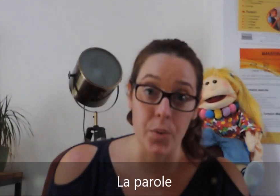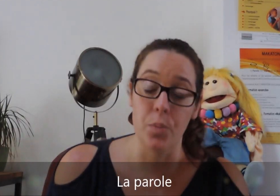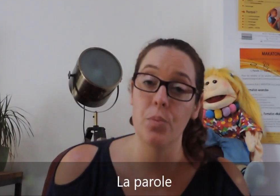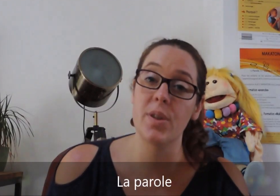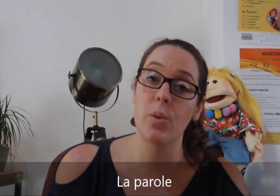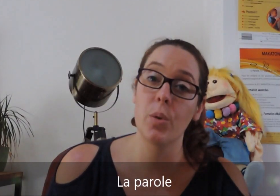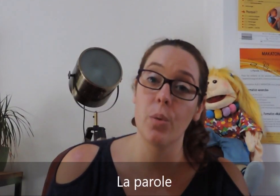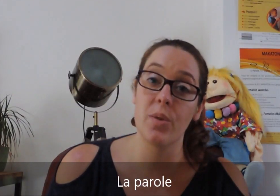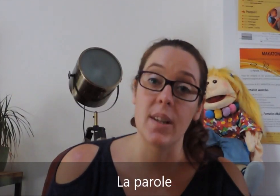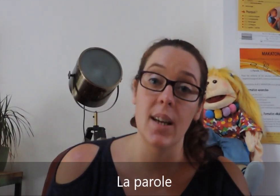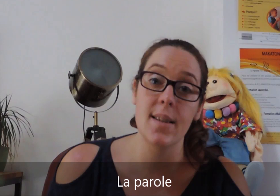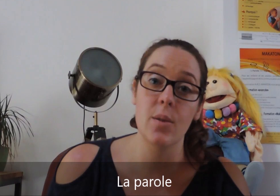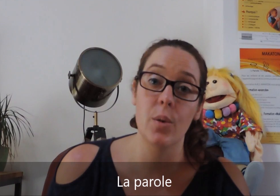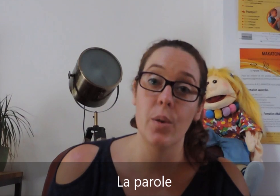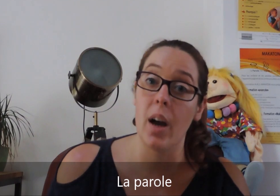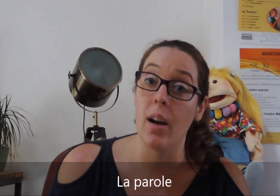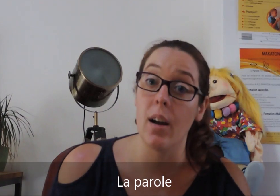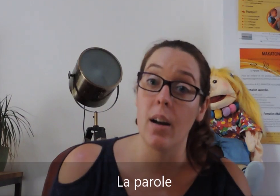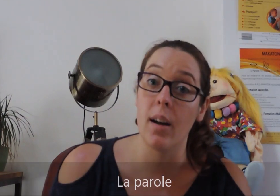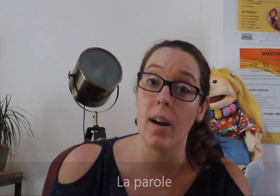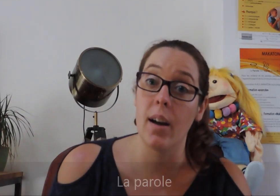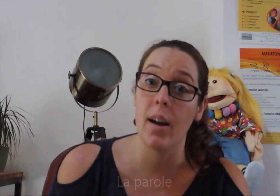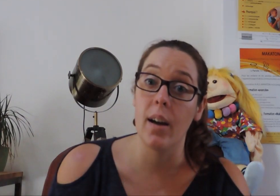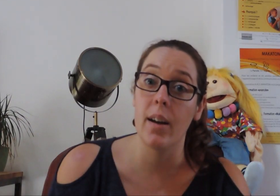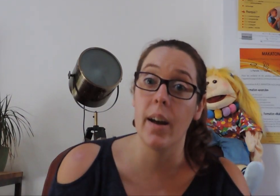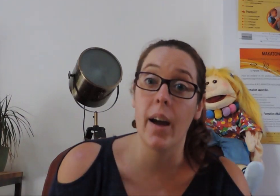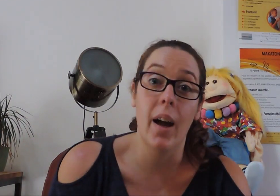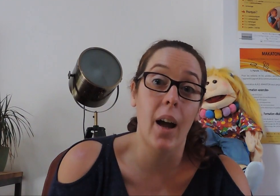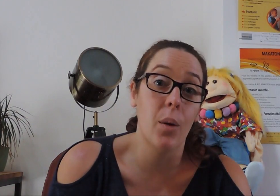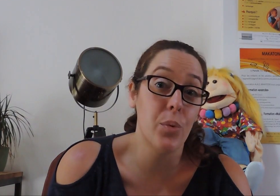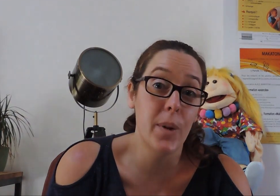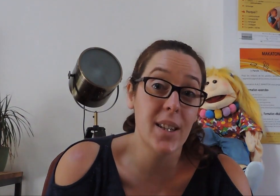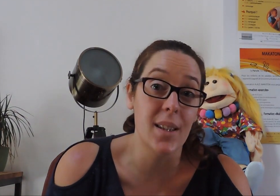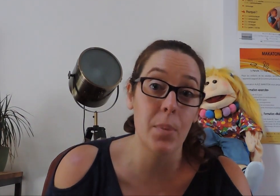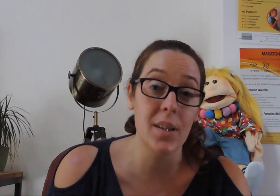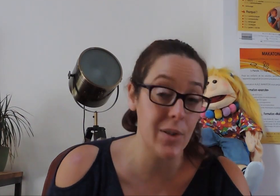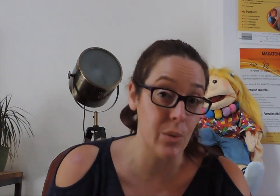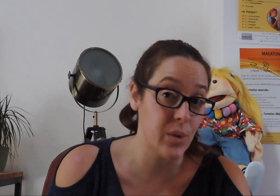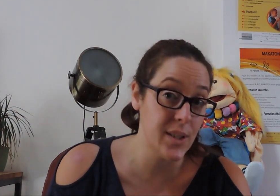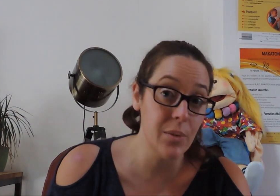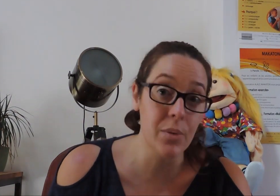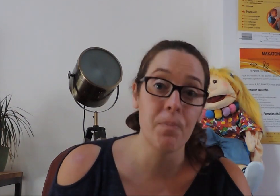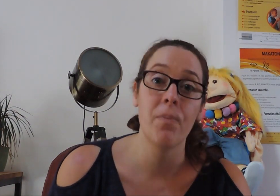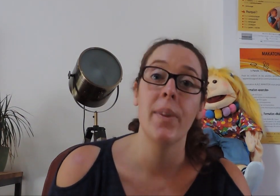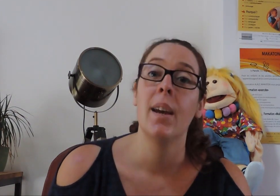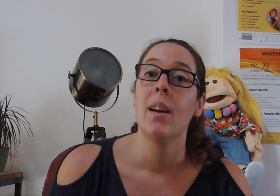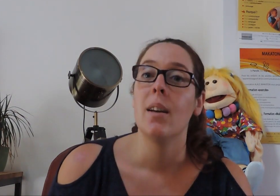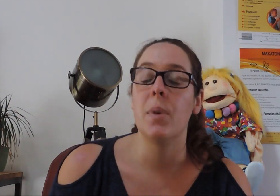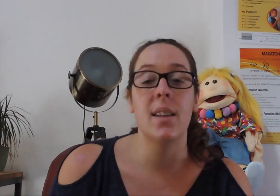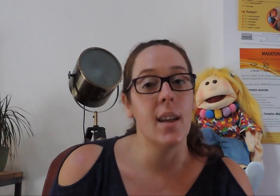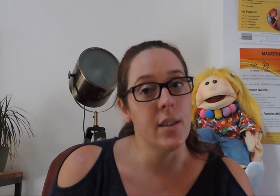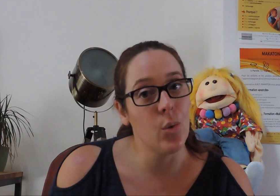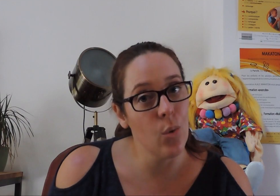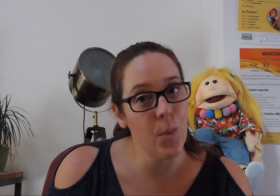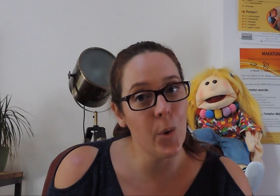Makaton puisqu'on s'adresse à un public qui n'est pas déficient de motifs mais qui a des troubles